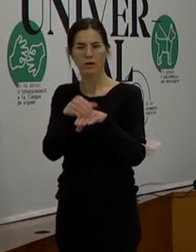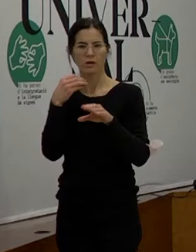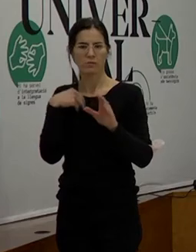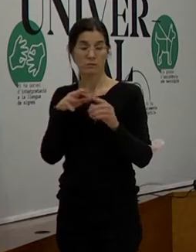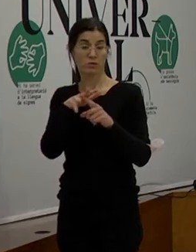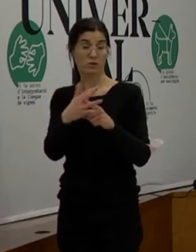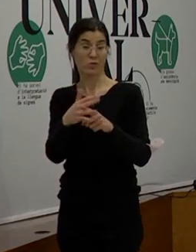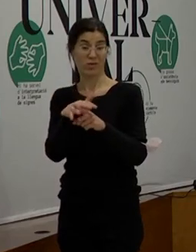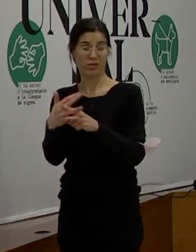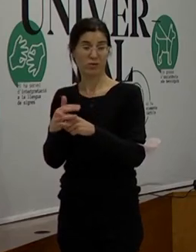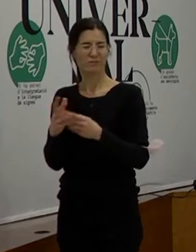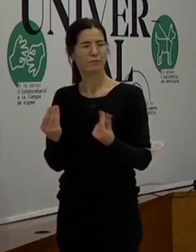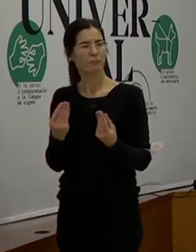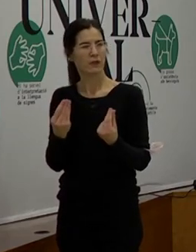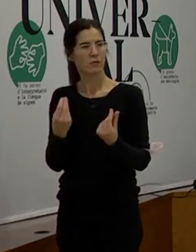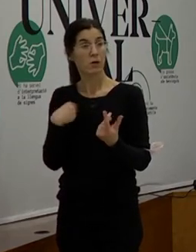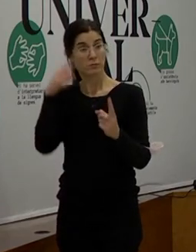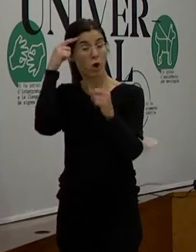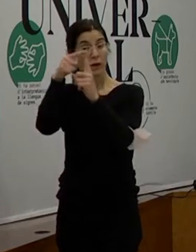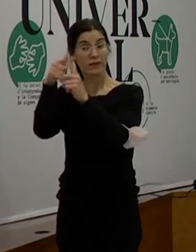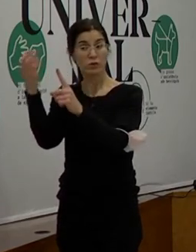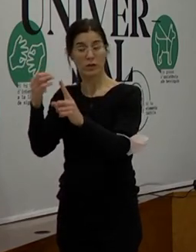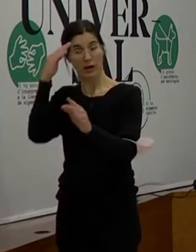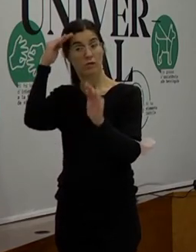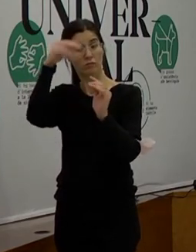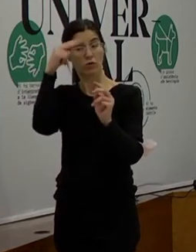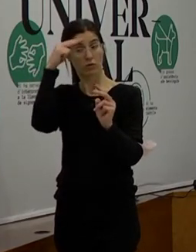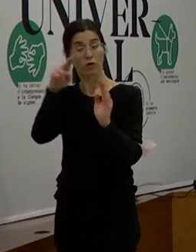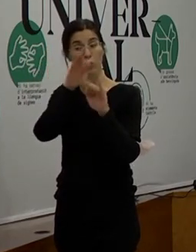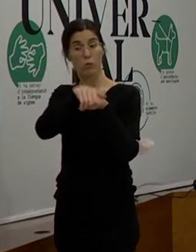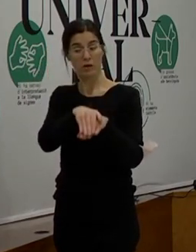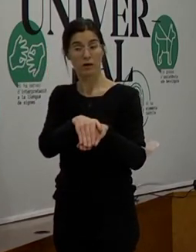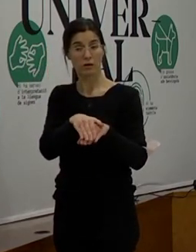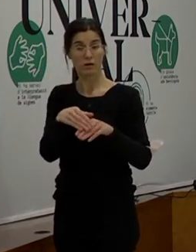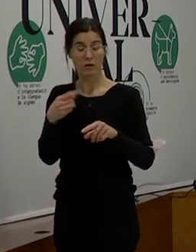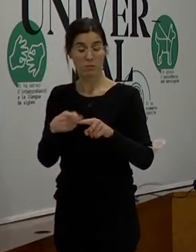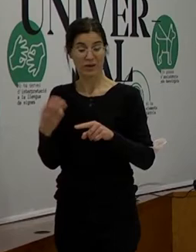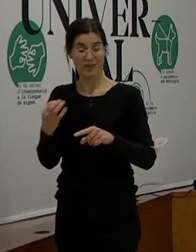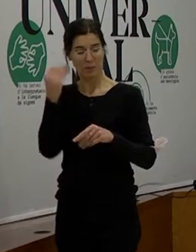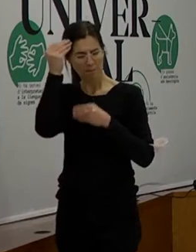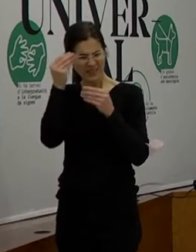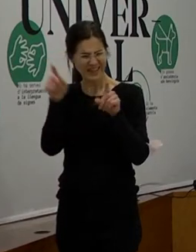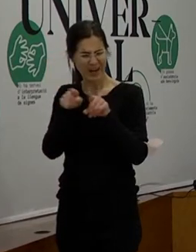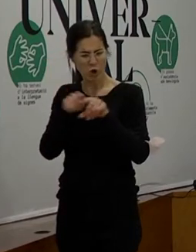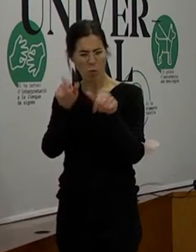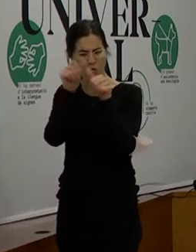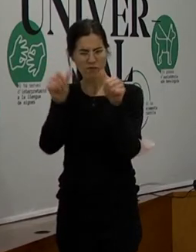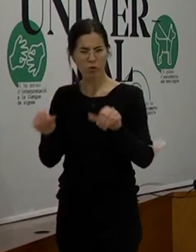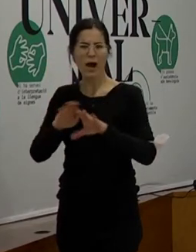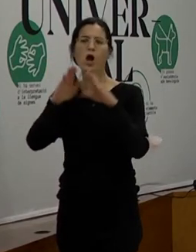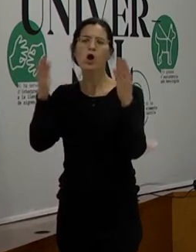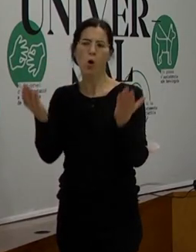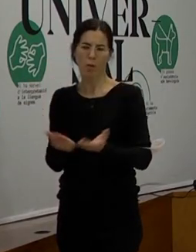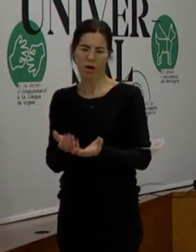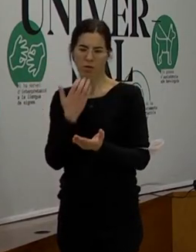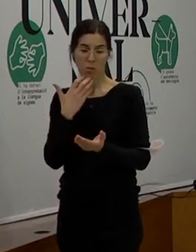aquestes situacions, com es diuen, aquestes fites que hi ha, perquè tenim que pensar d'una manera global. O sigui, no podem